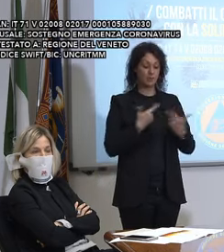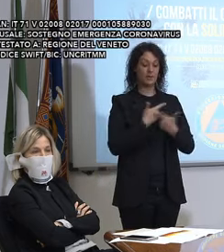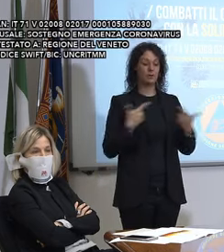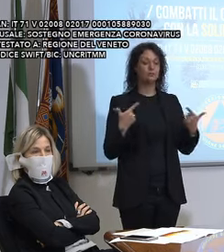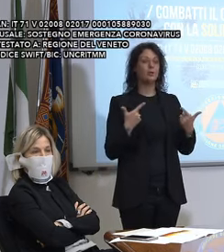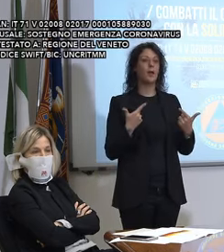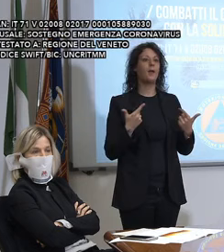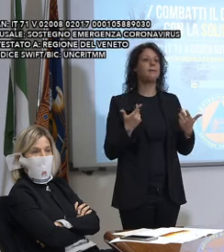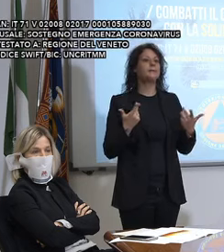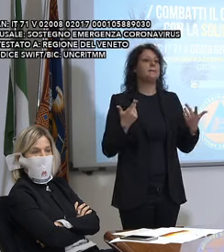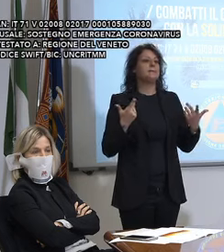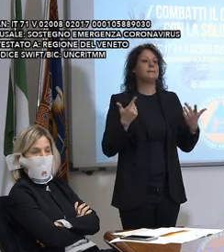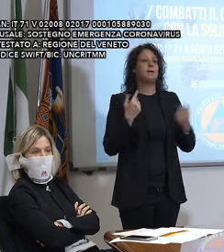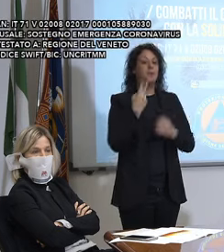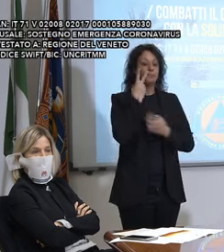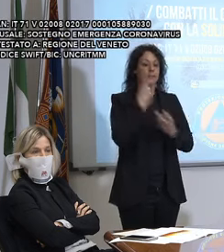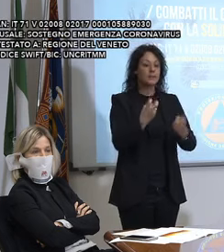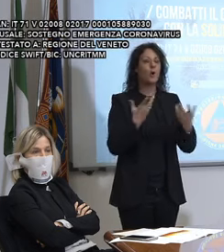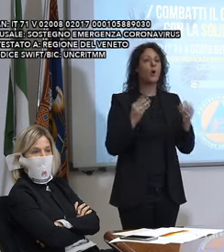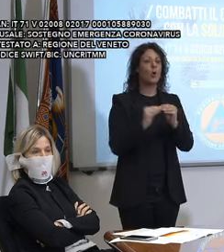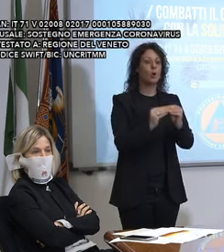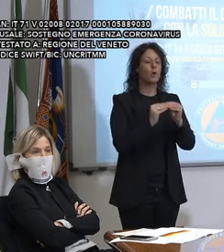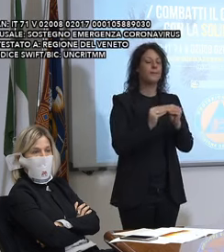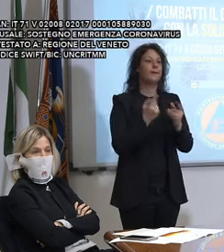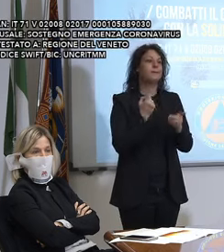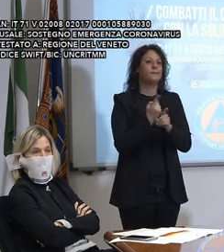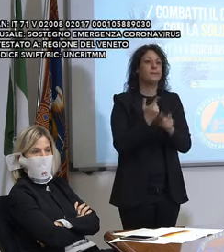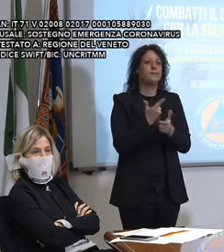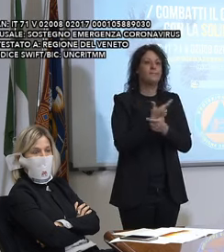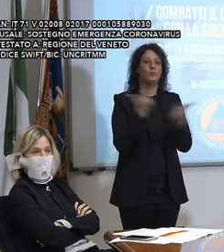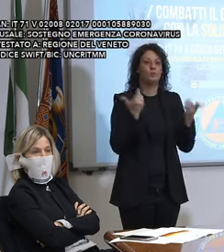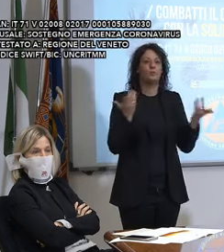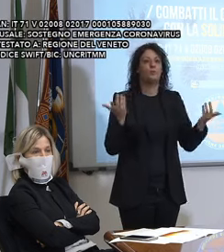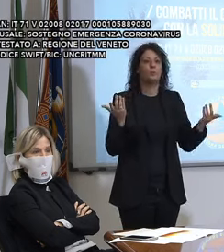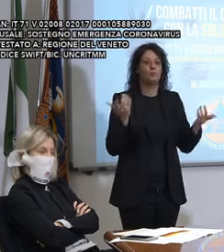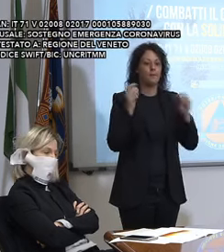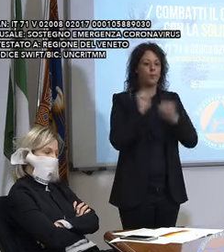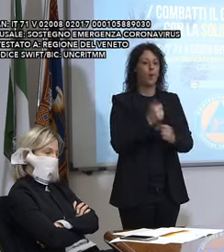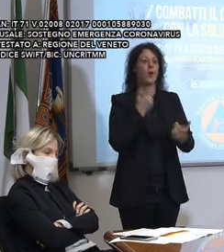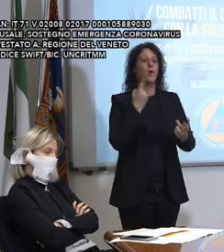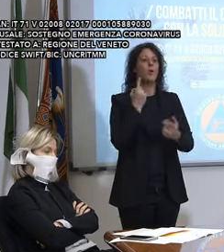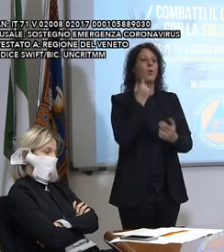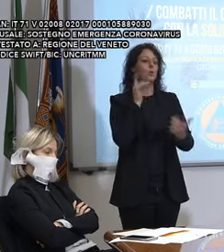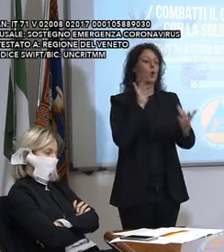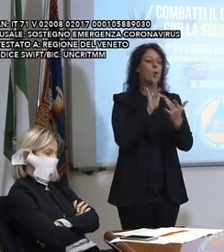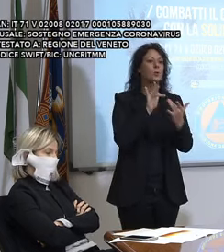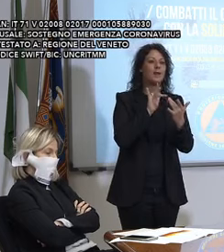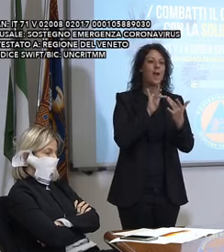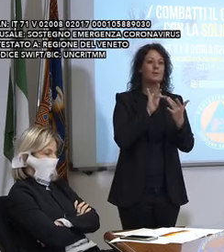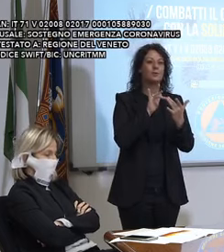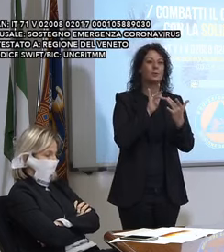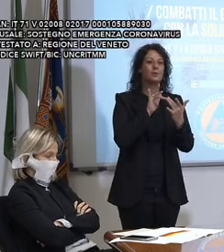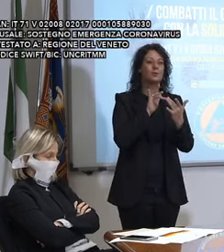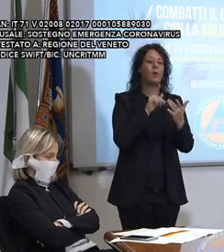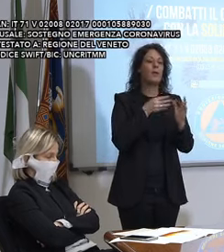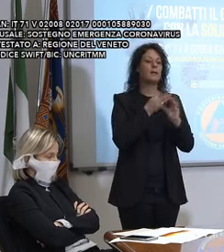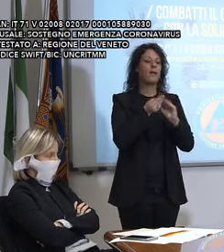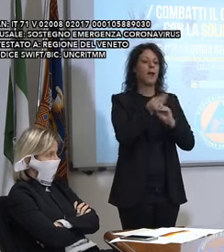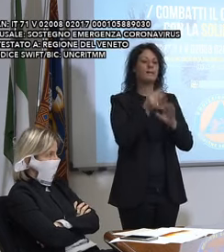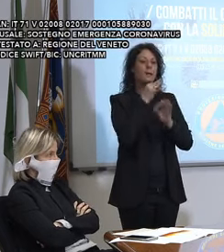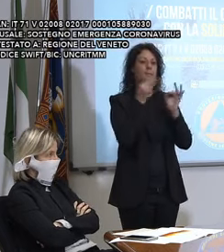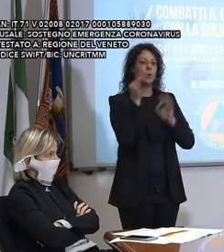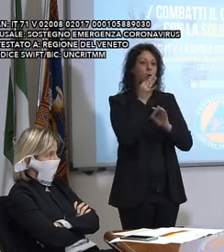beccarlo perché è un contatto, perché magari fai una campagna, che so, come le campagne che stiamo